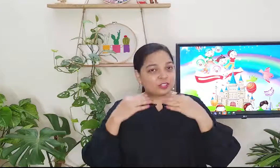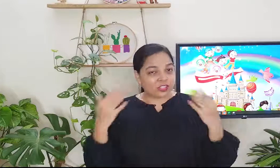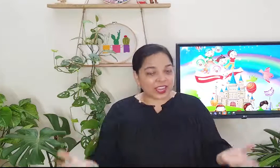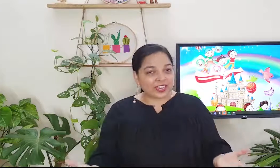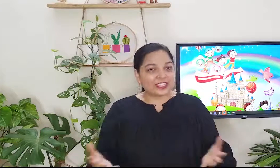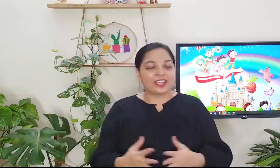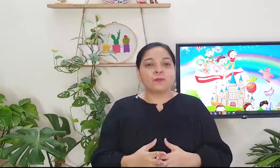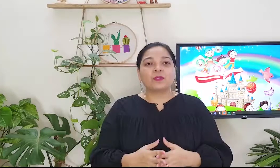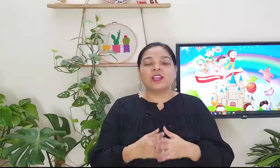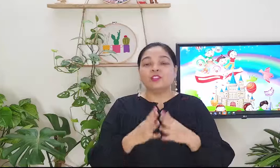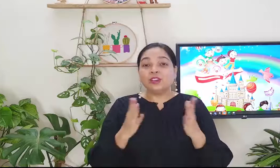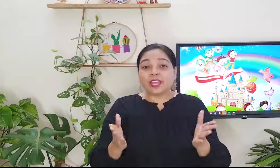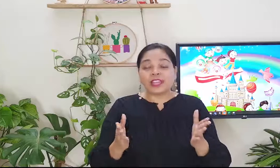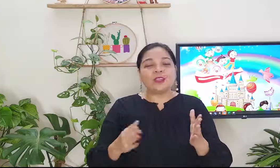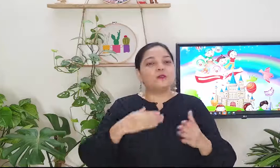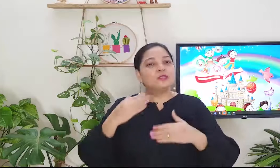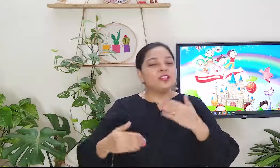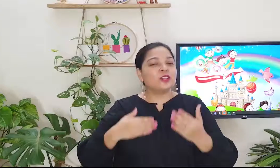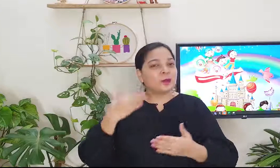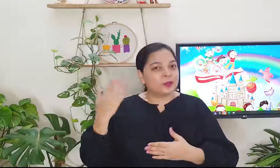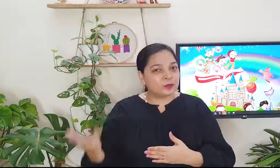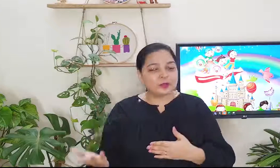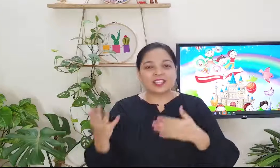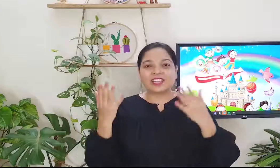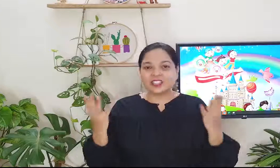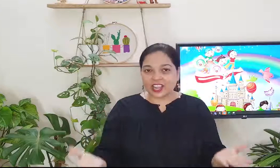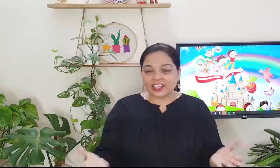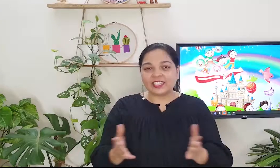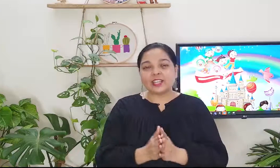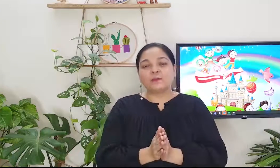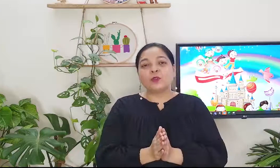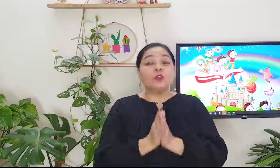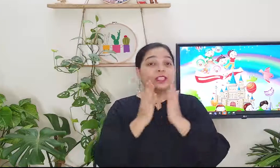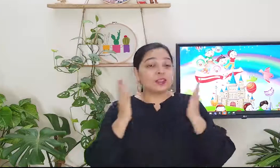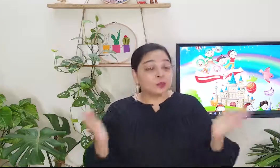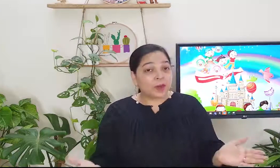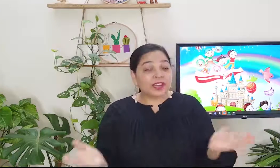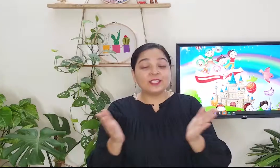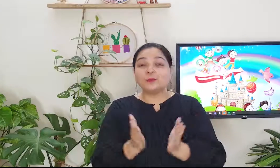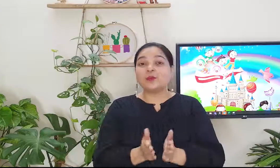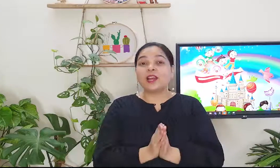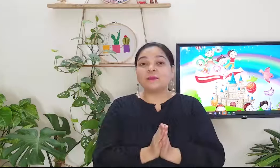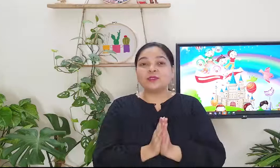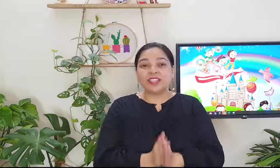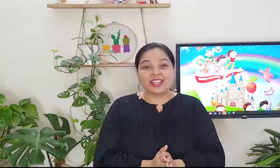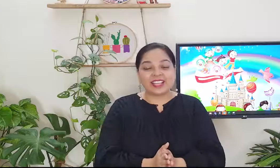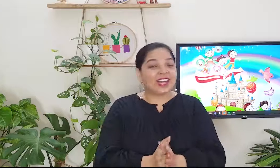যে লিঙ্কটা আছে বন্ধুদের সাথে সেটাকে শেয়ার করো, তাদের সাথে আবারও দ্বিতীয়বার দেখো। হালেলুয়া,